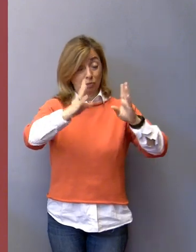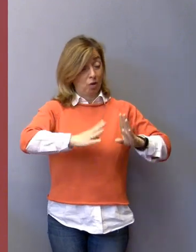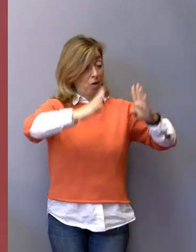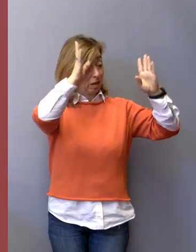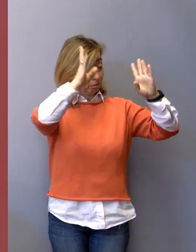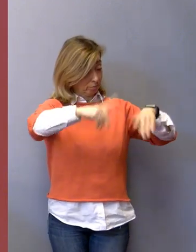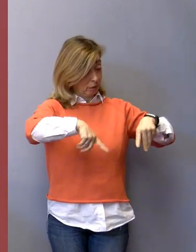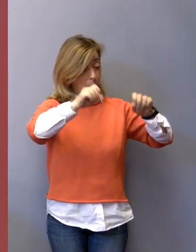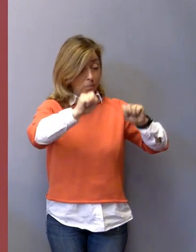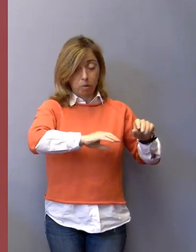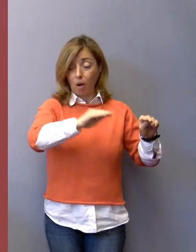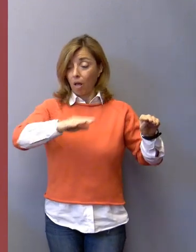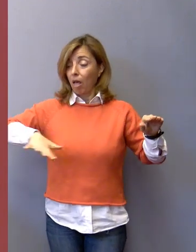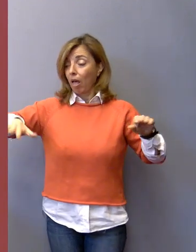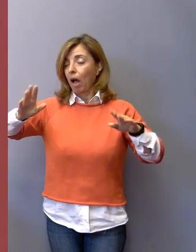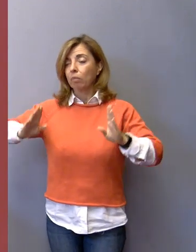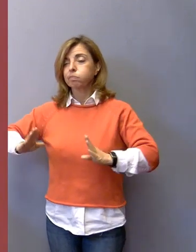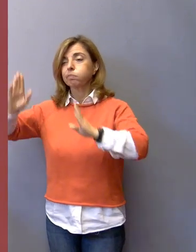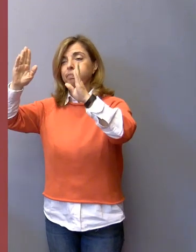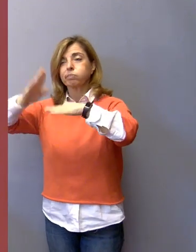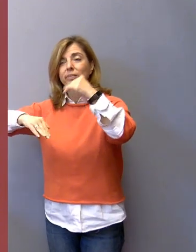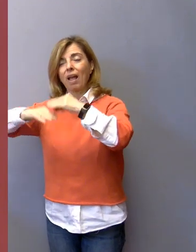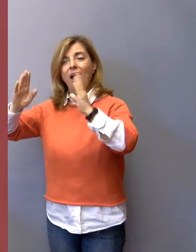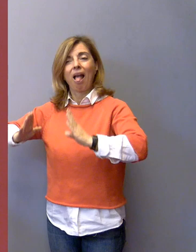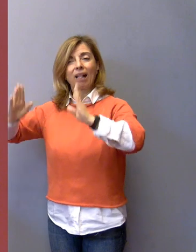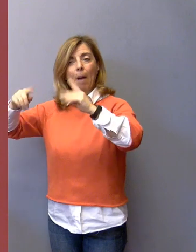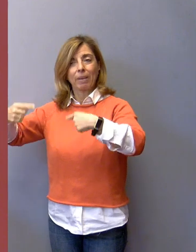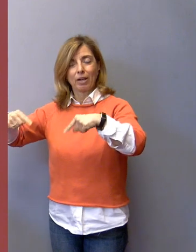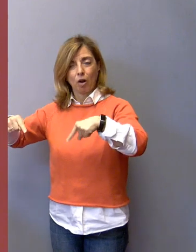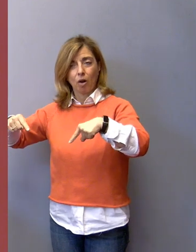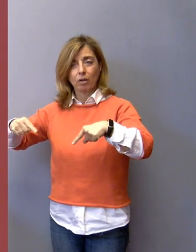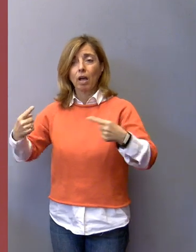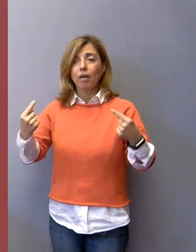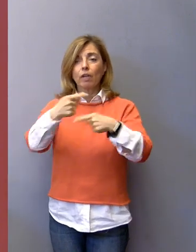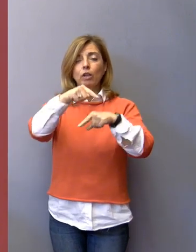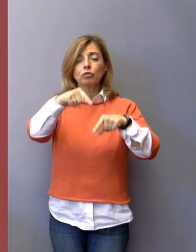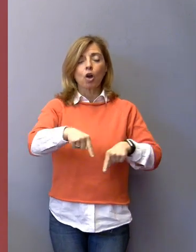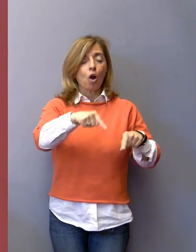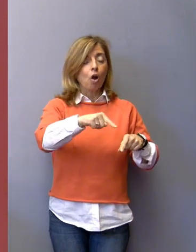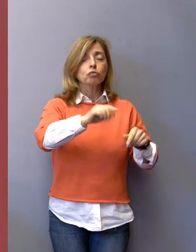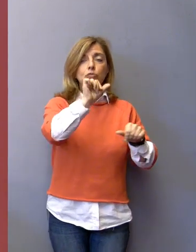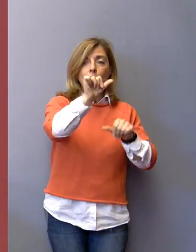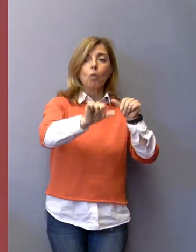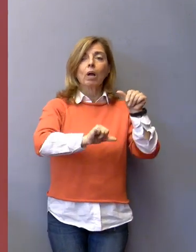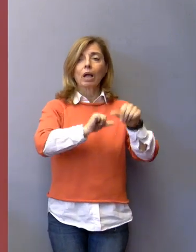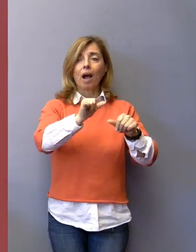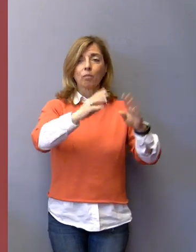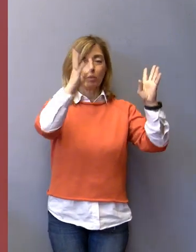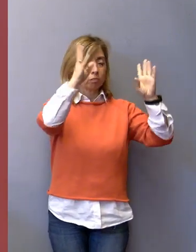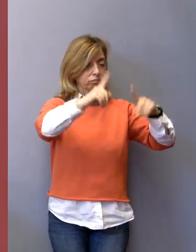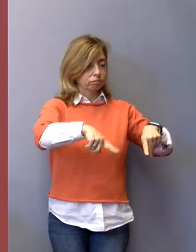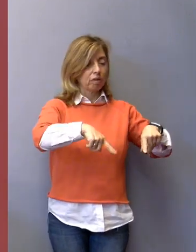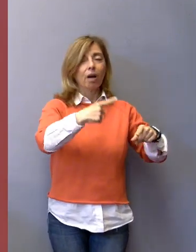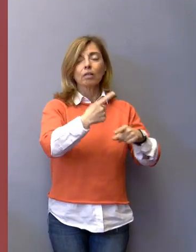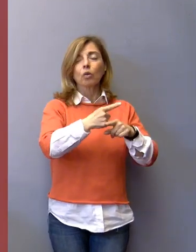ricostruire altrove un capannone Oggi invece con queste modifiche si consente il cambio di sensazione d'uso mi si dice